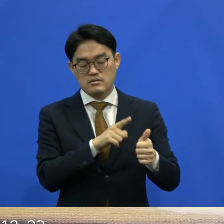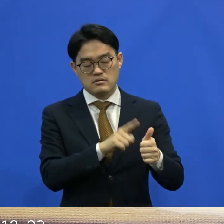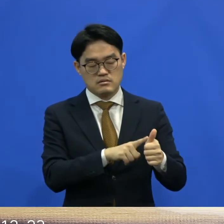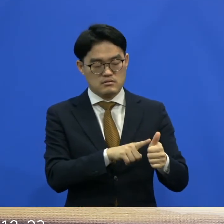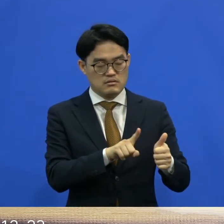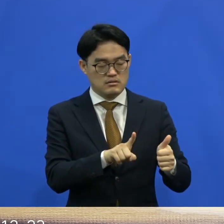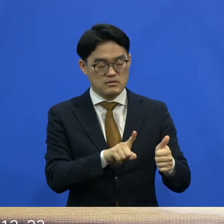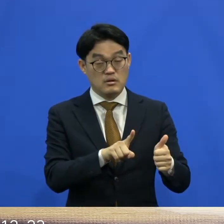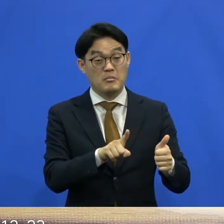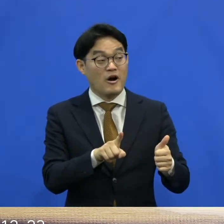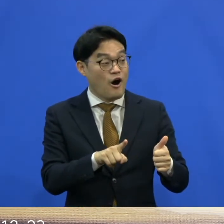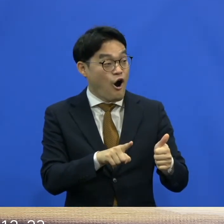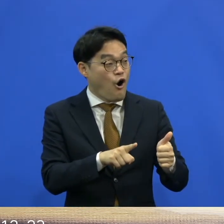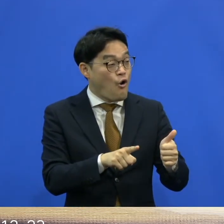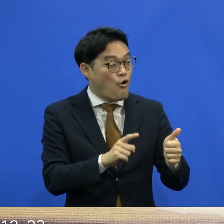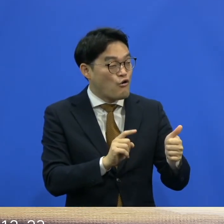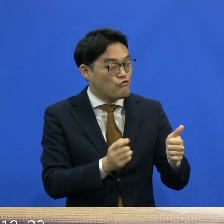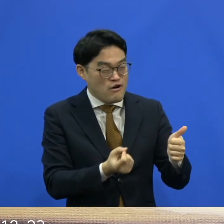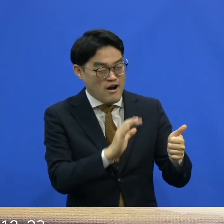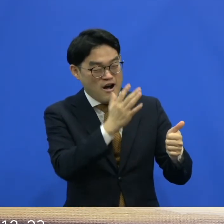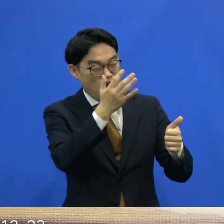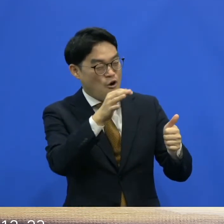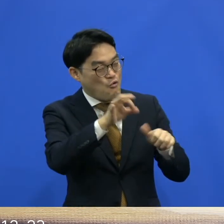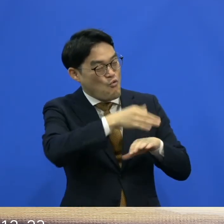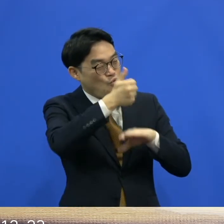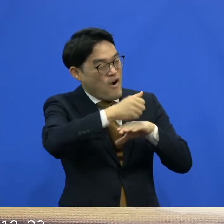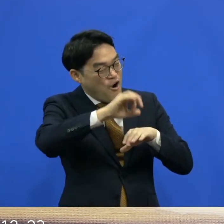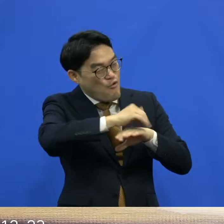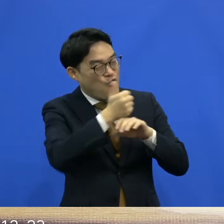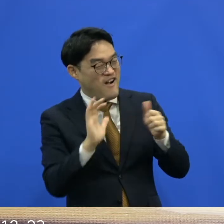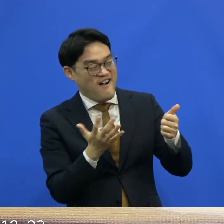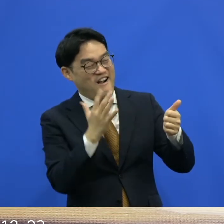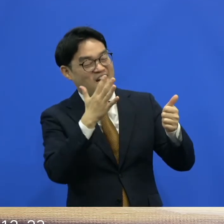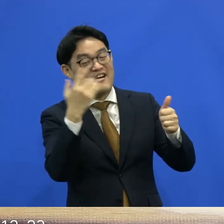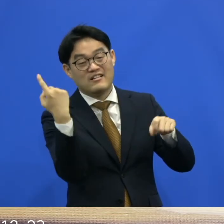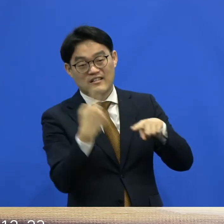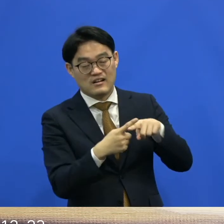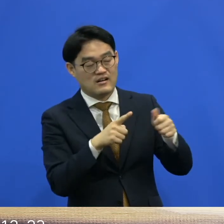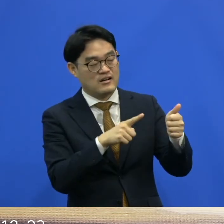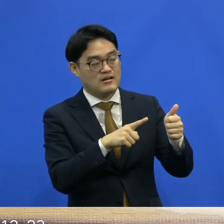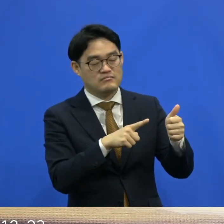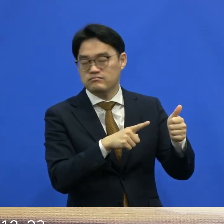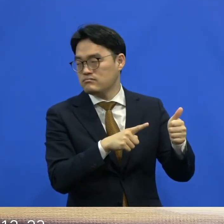아무도 그를 귀중히 여기지 않았다.